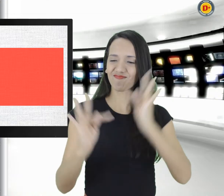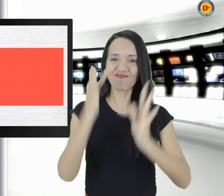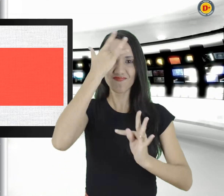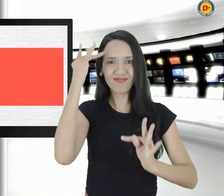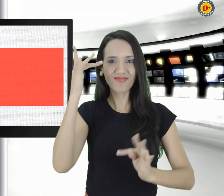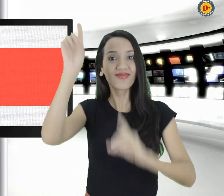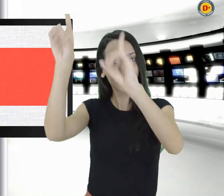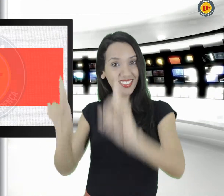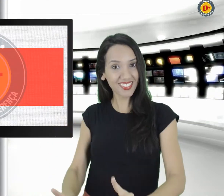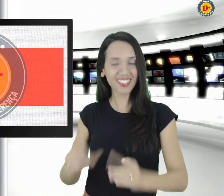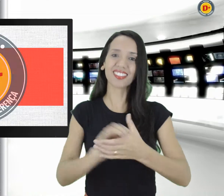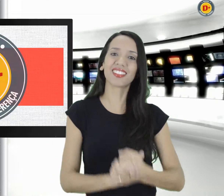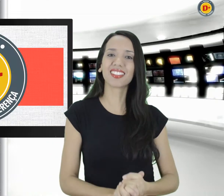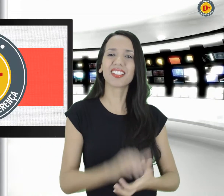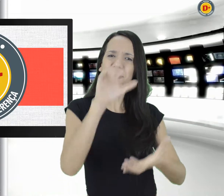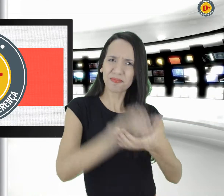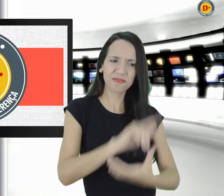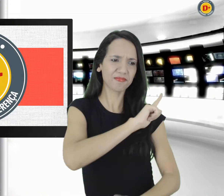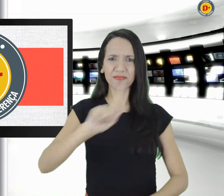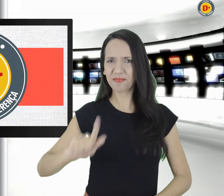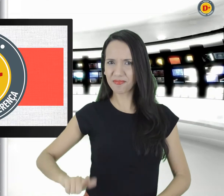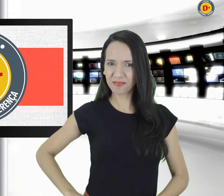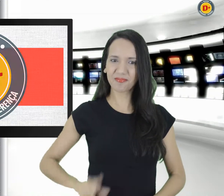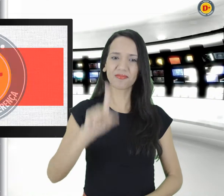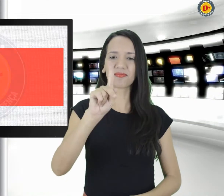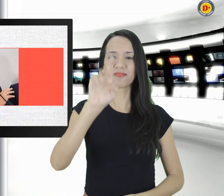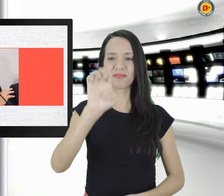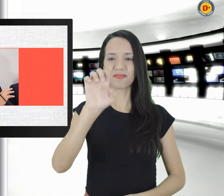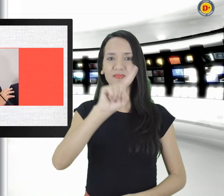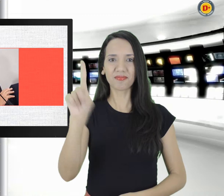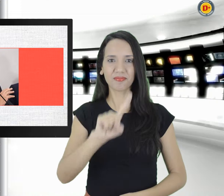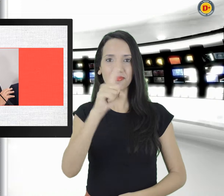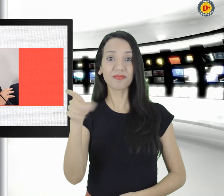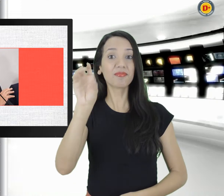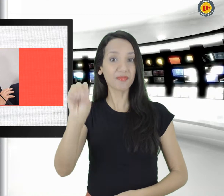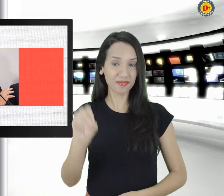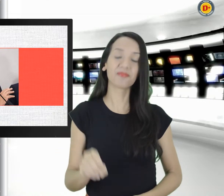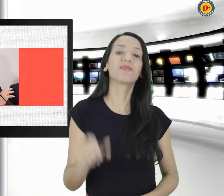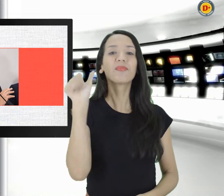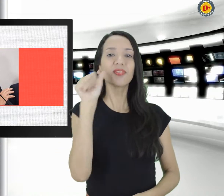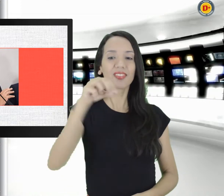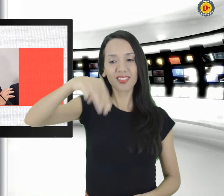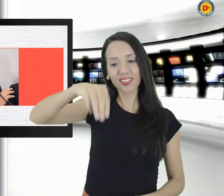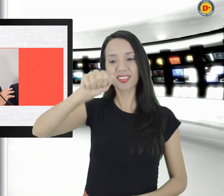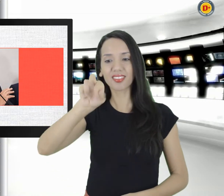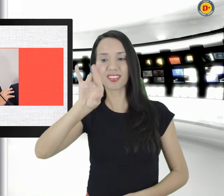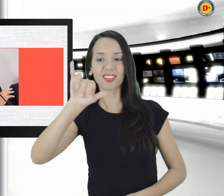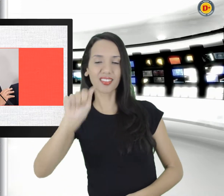deficiência. Casada com o governador Luiz Fernando Pezão, Maria Lúcia é presidente do Rio Solidário,